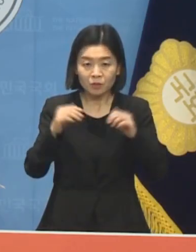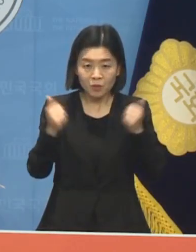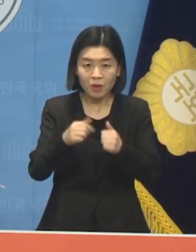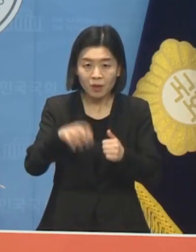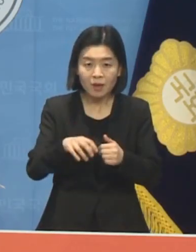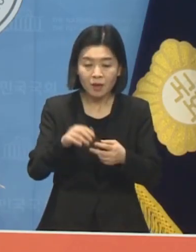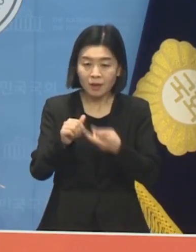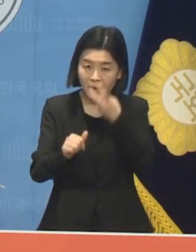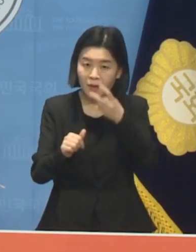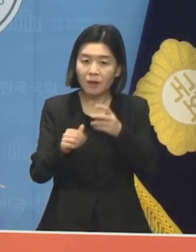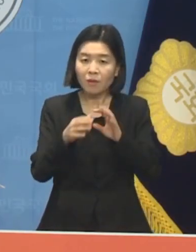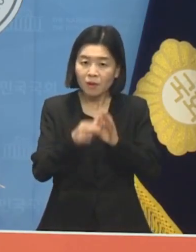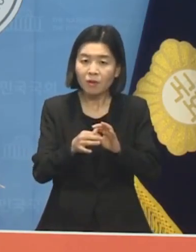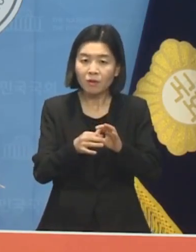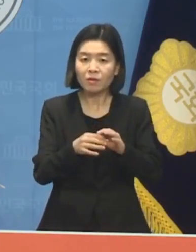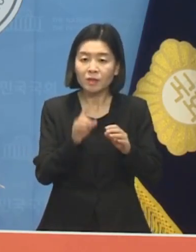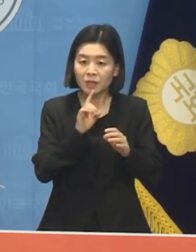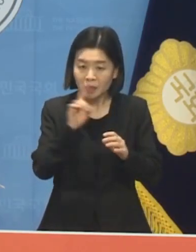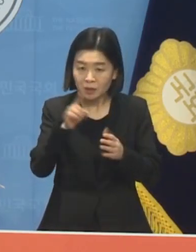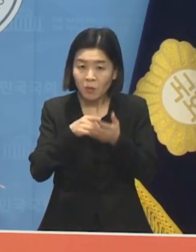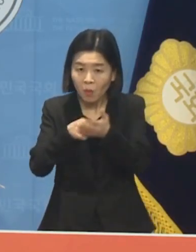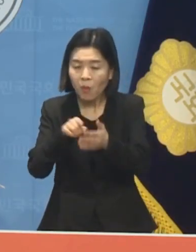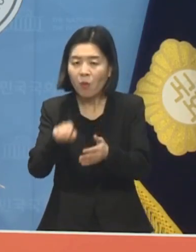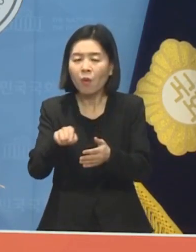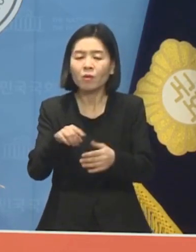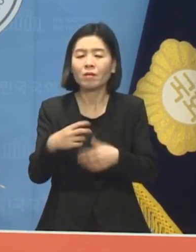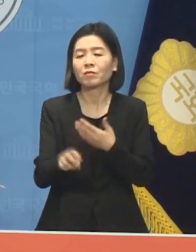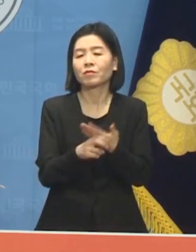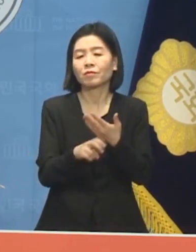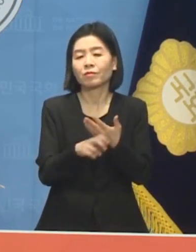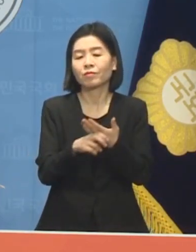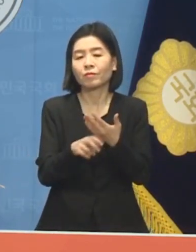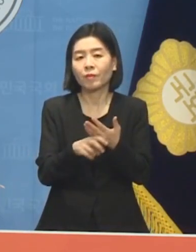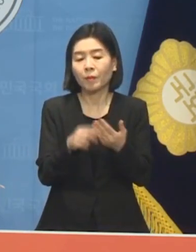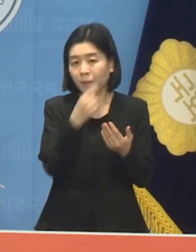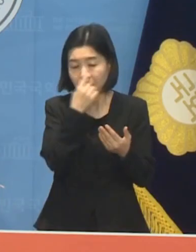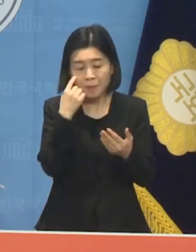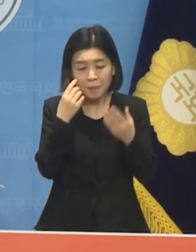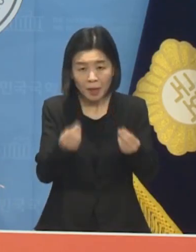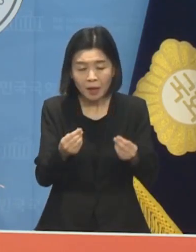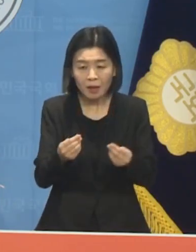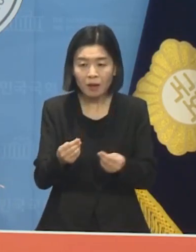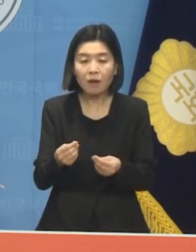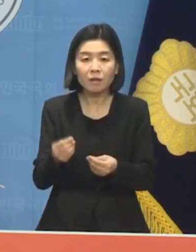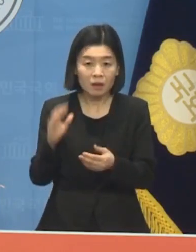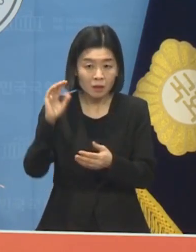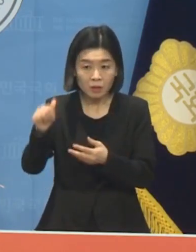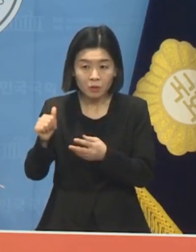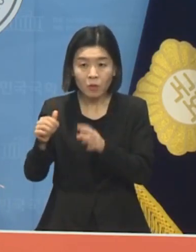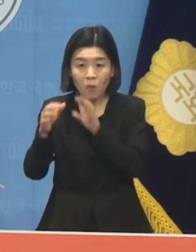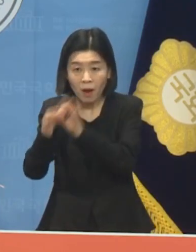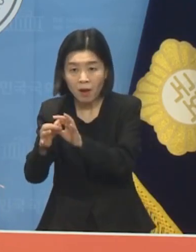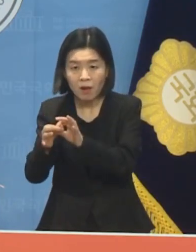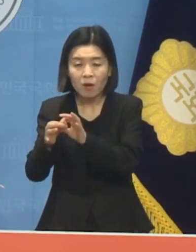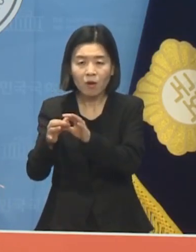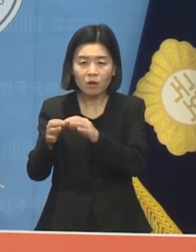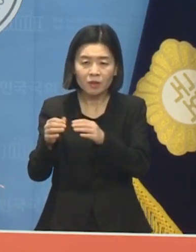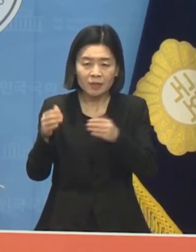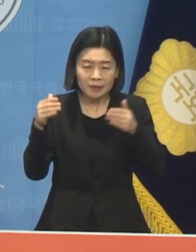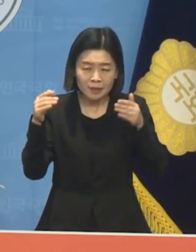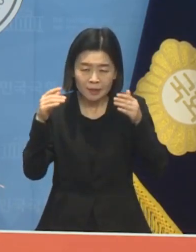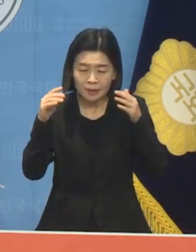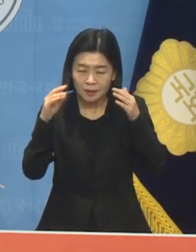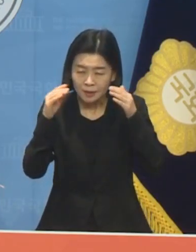기소의 태생적 위법성이 만천하에 드러났음에도 대통령과 관련된 사람에 한정하여